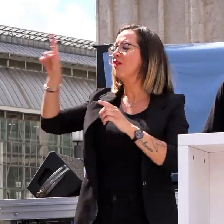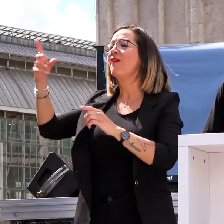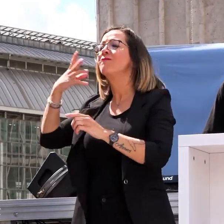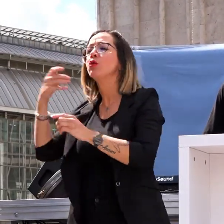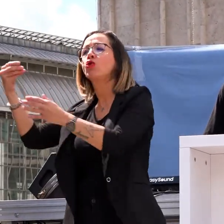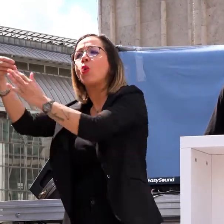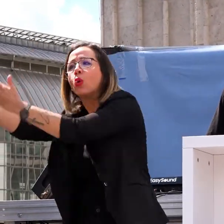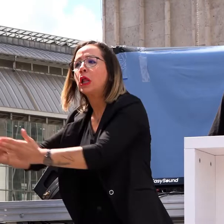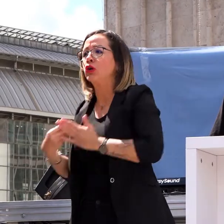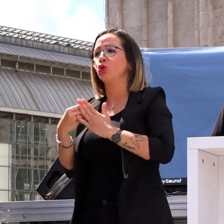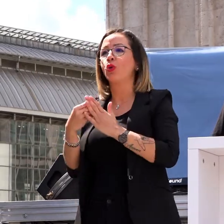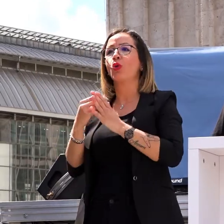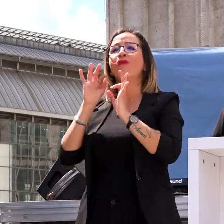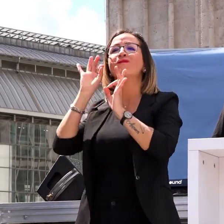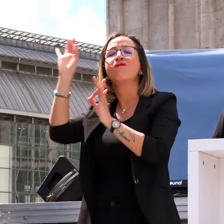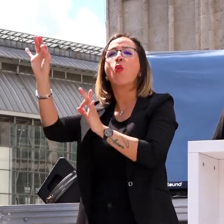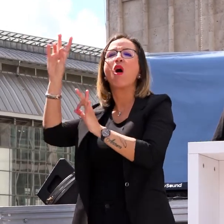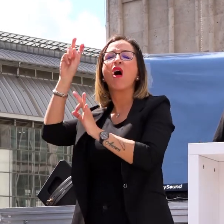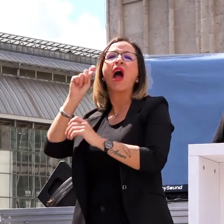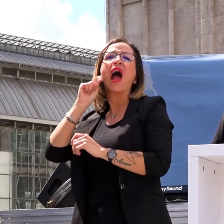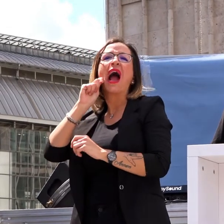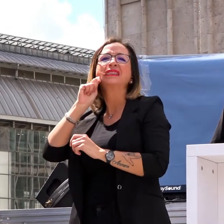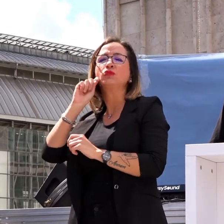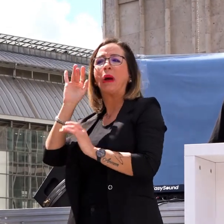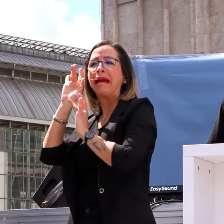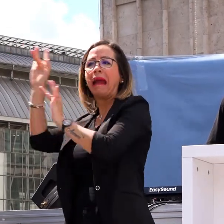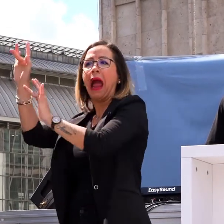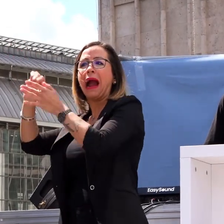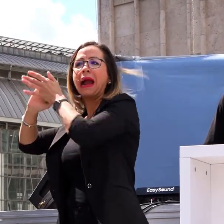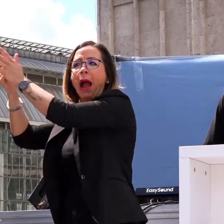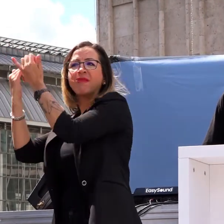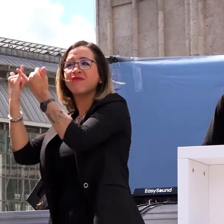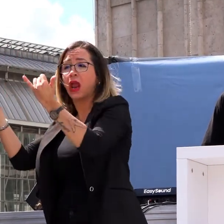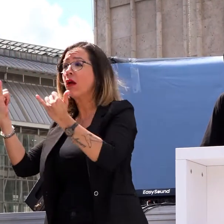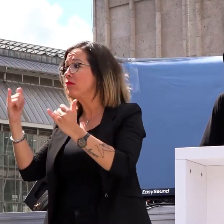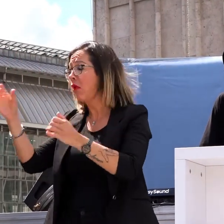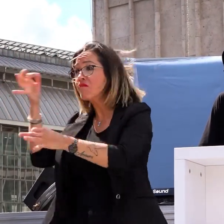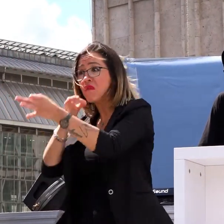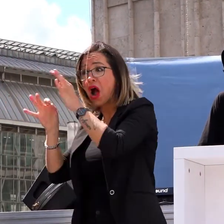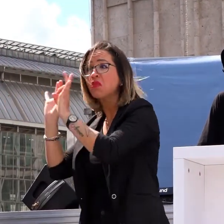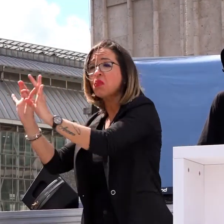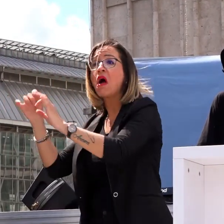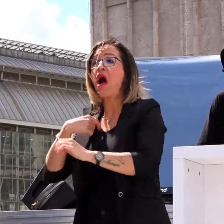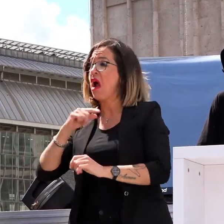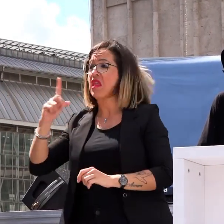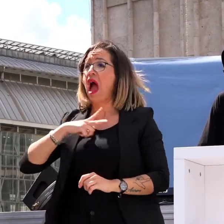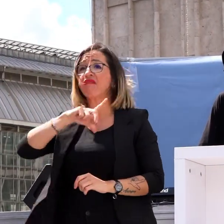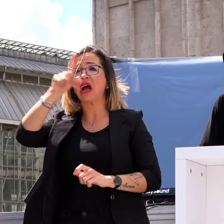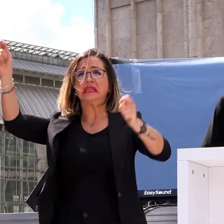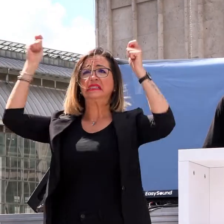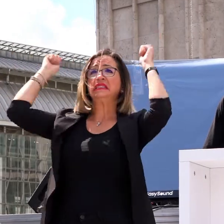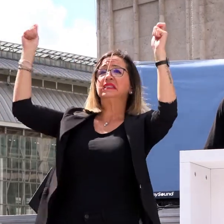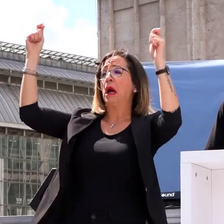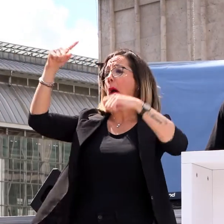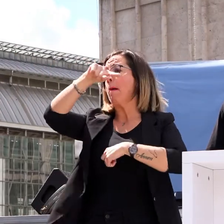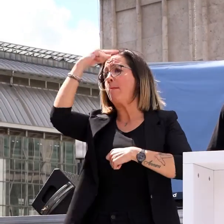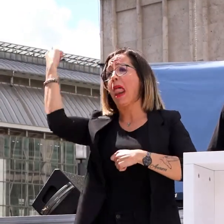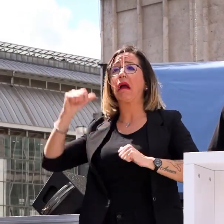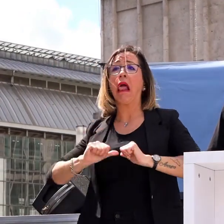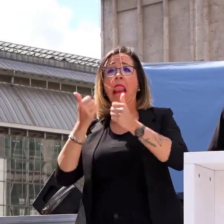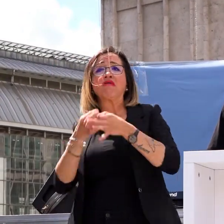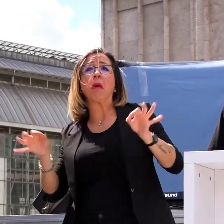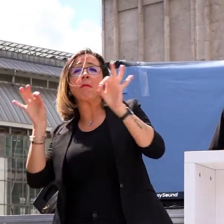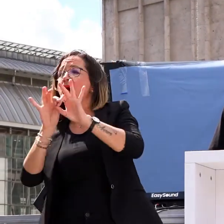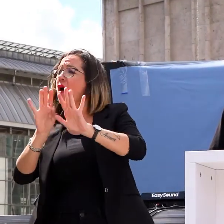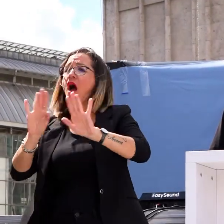beizustehen. Das ist eine berechtigte Frage. Ich erwarte keinen Black Lives Matter Post oder ein Schild in